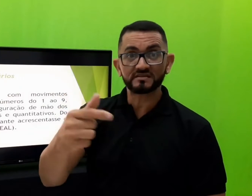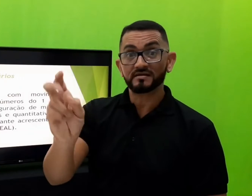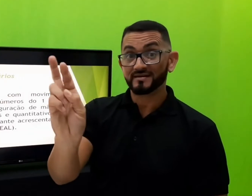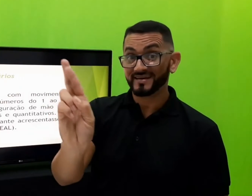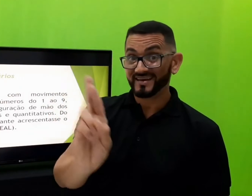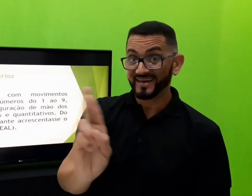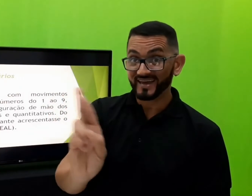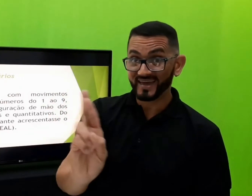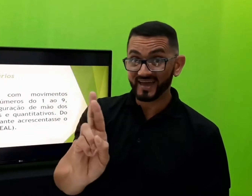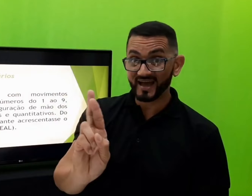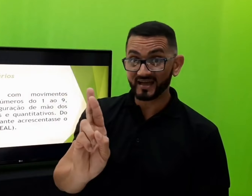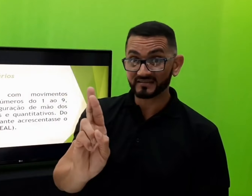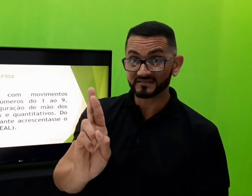12 reais,